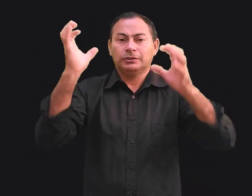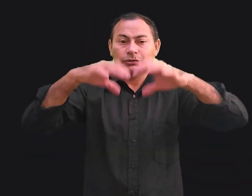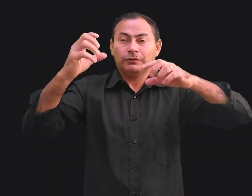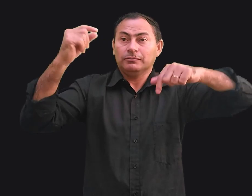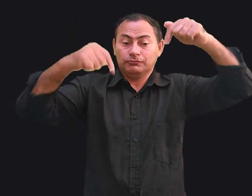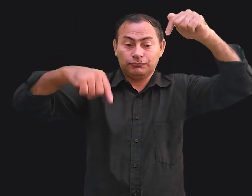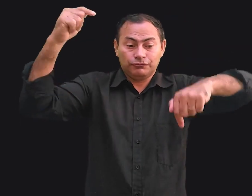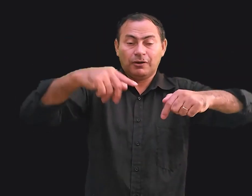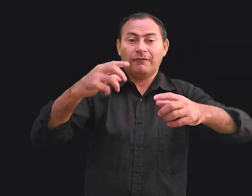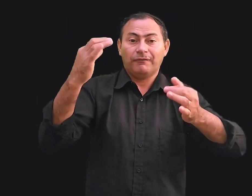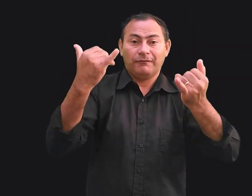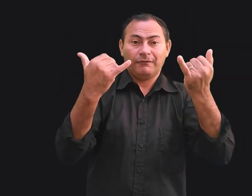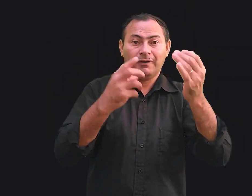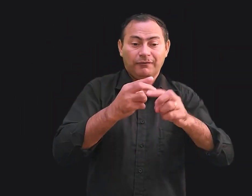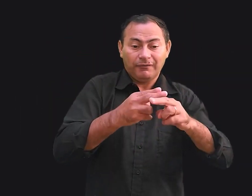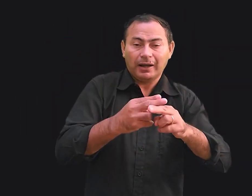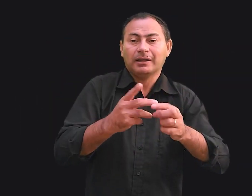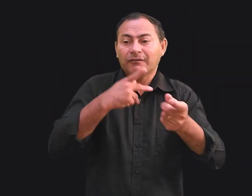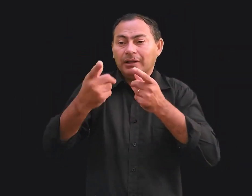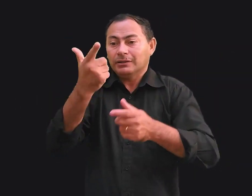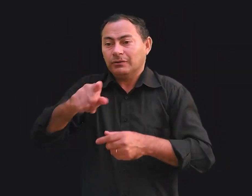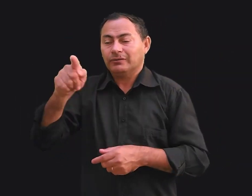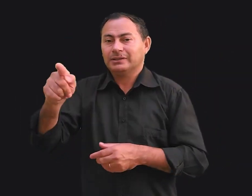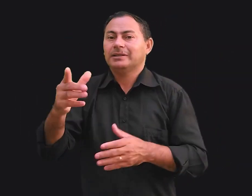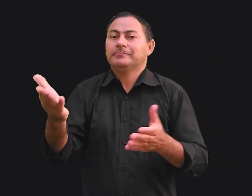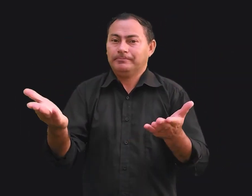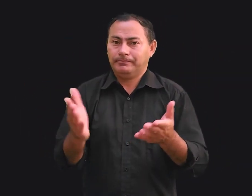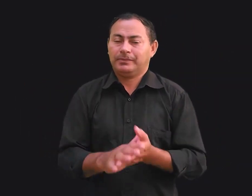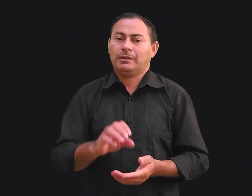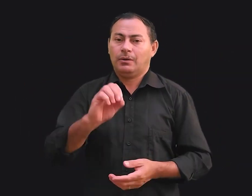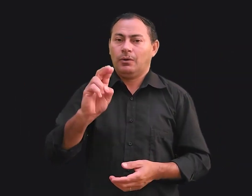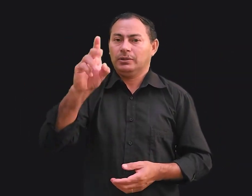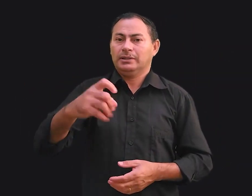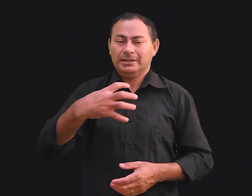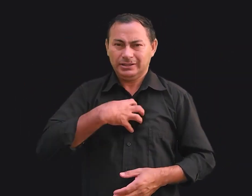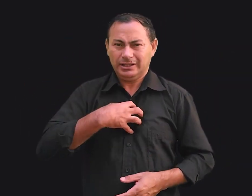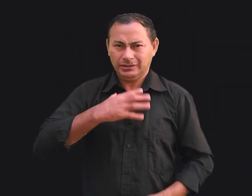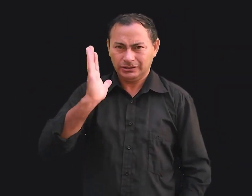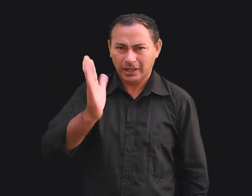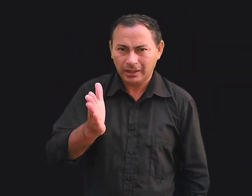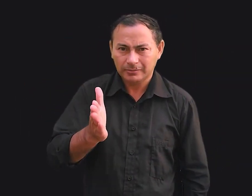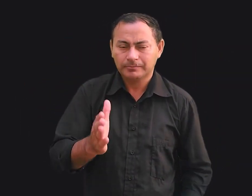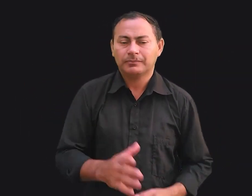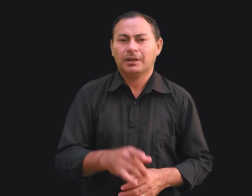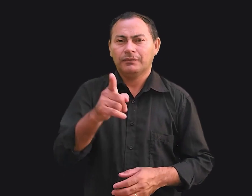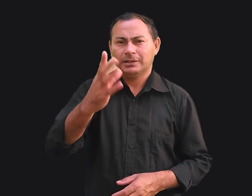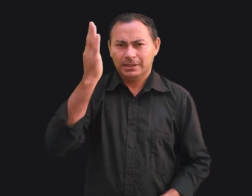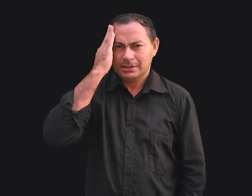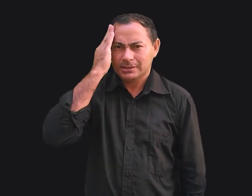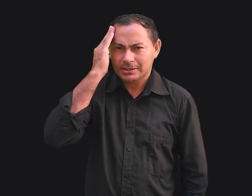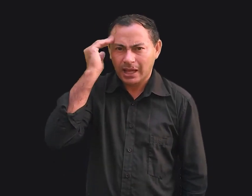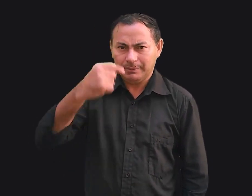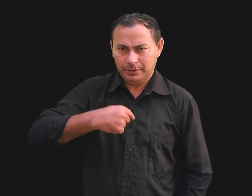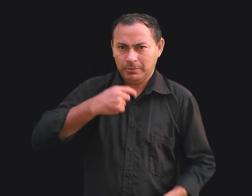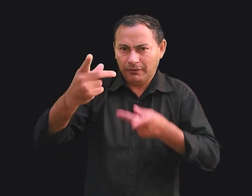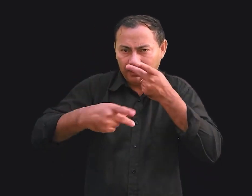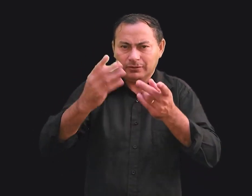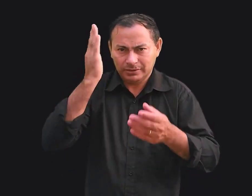chover canivete do que eu falar outra vez com você. Você já sentiu isso? Vocês sabem do que estou falando, não